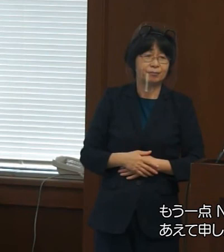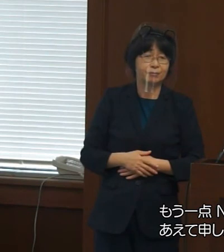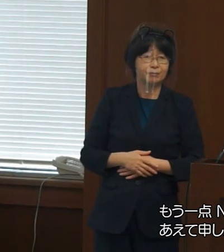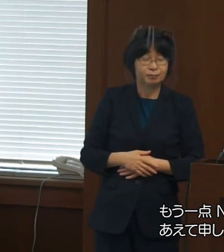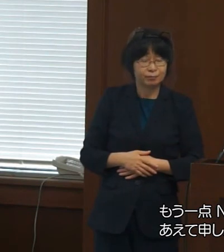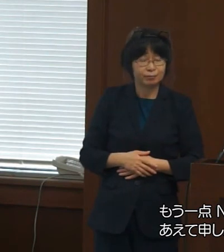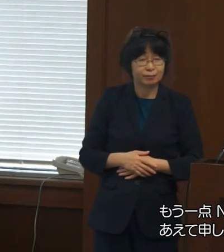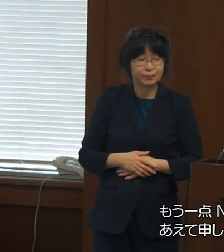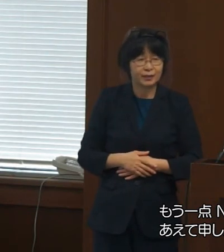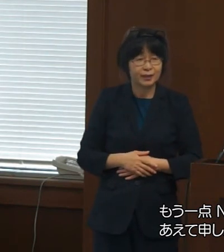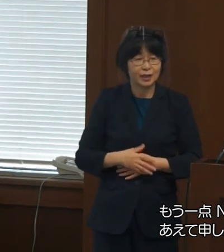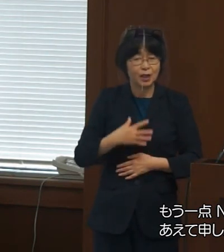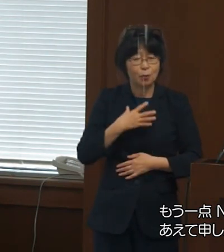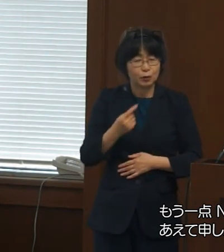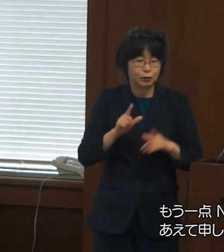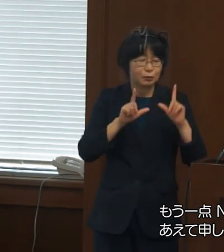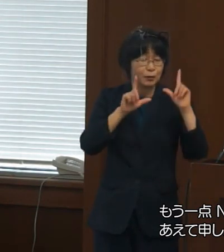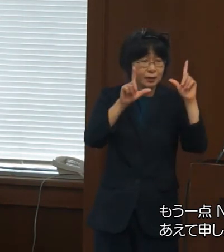からあえて申し上げると、